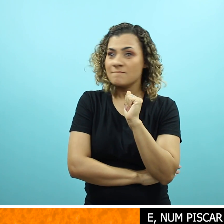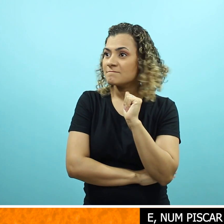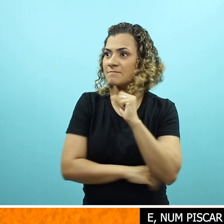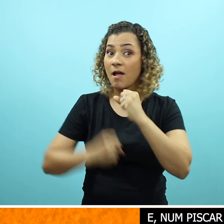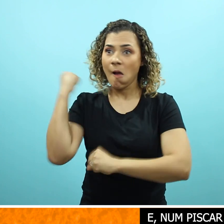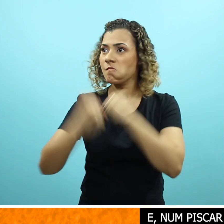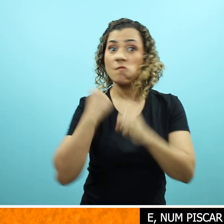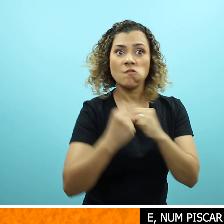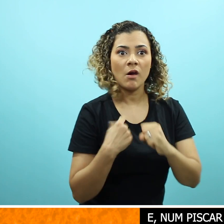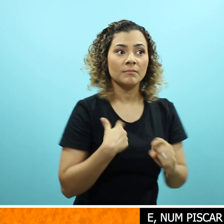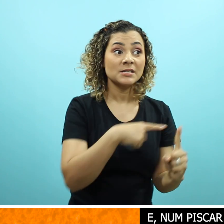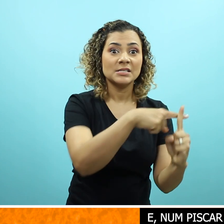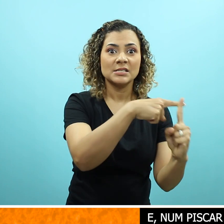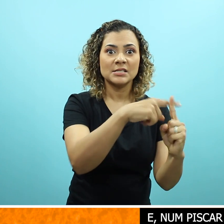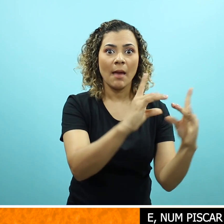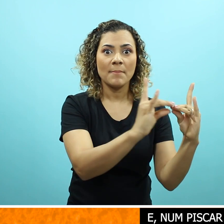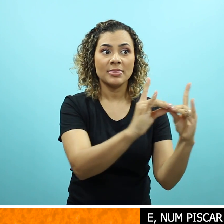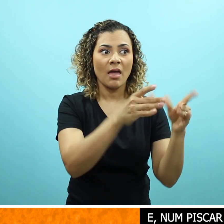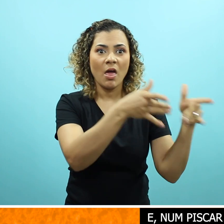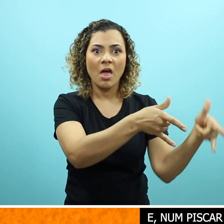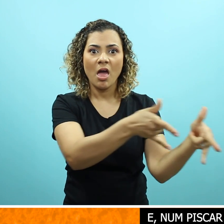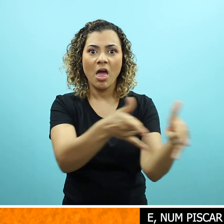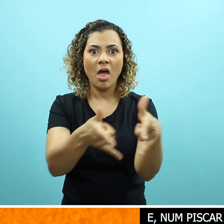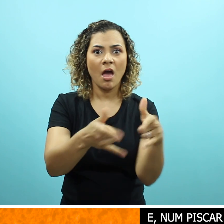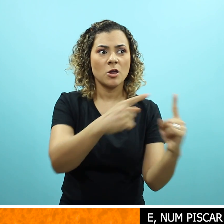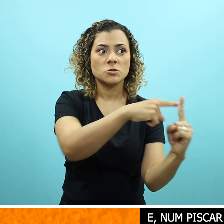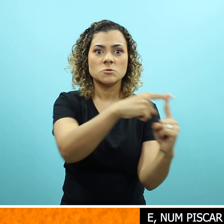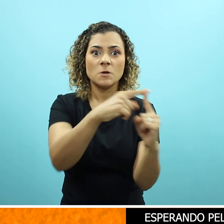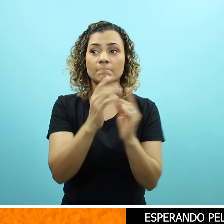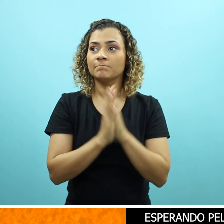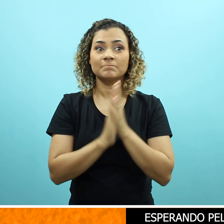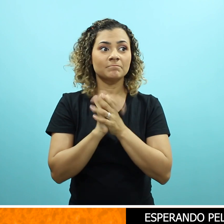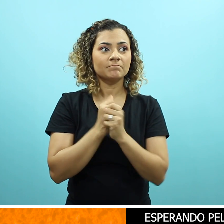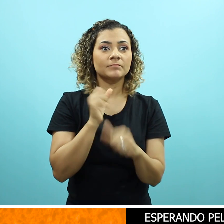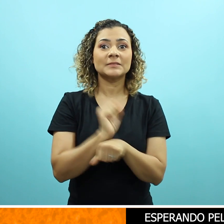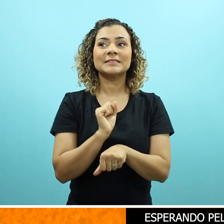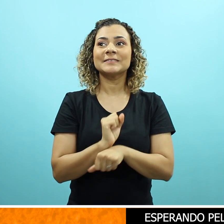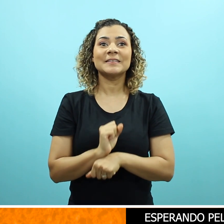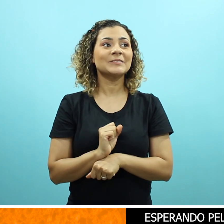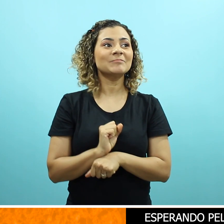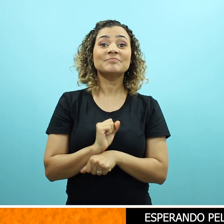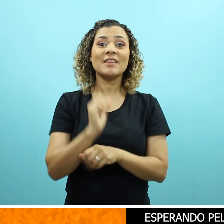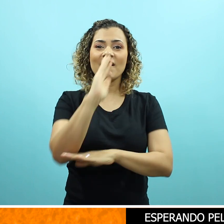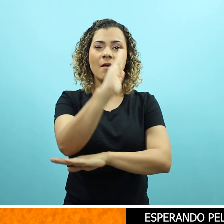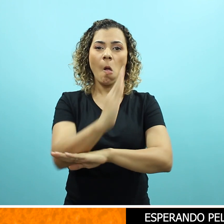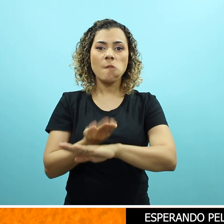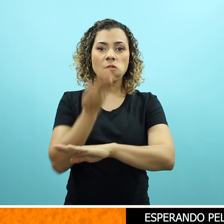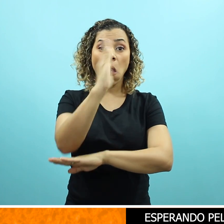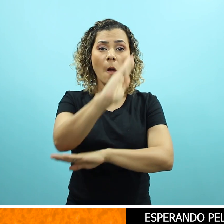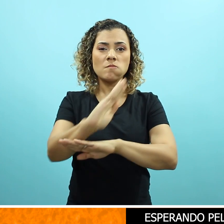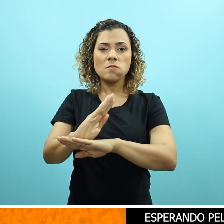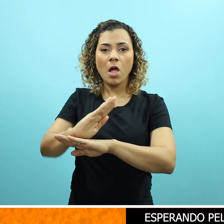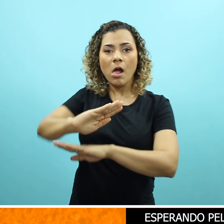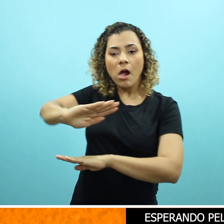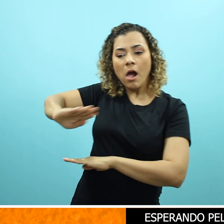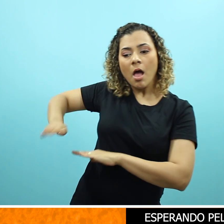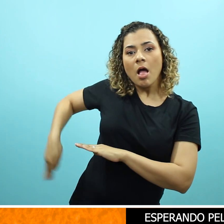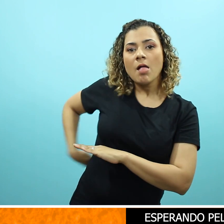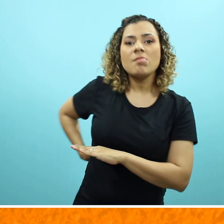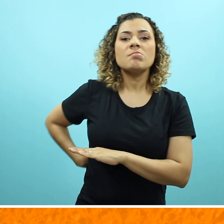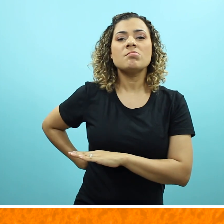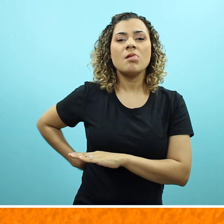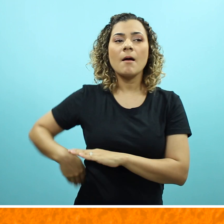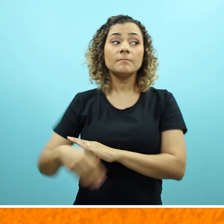E num piscar de olhos, estava ela no cemitério, esperando pela chegada do defunto mais